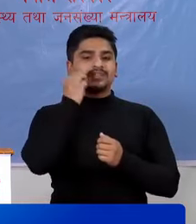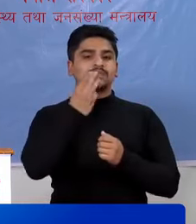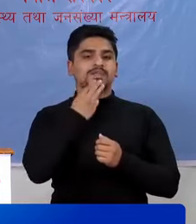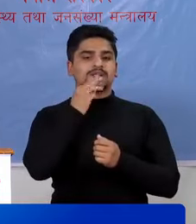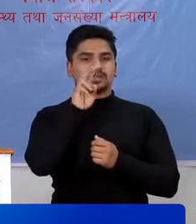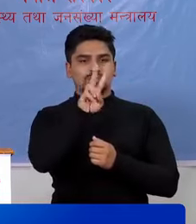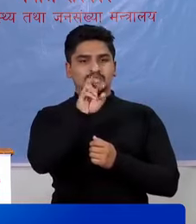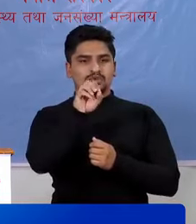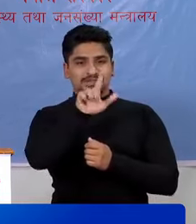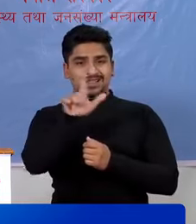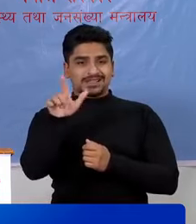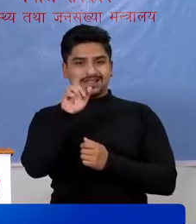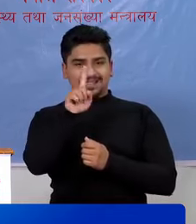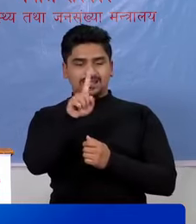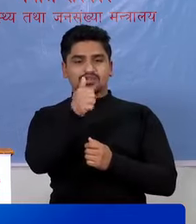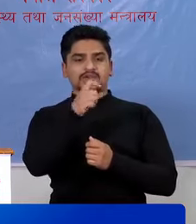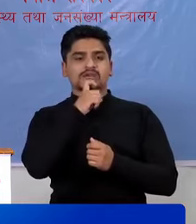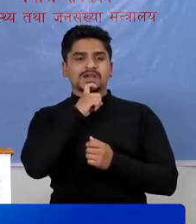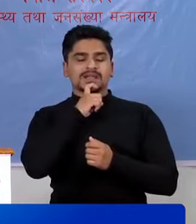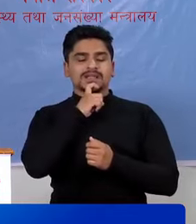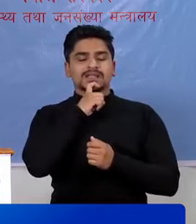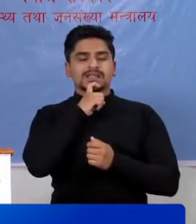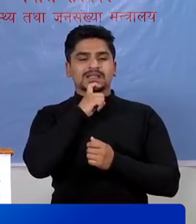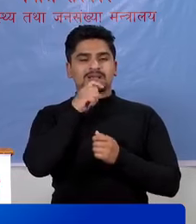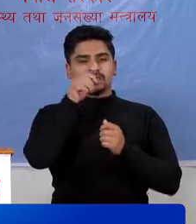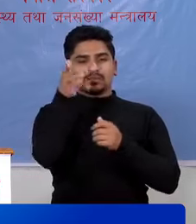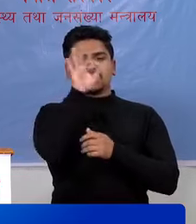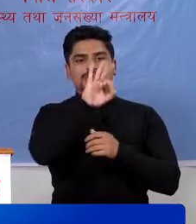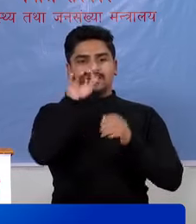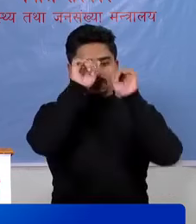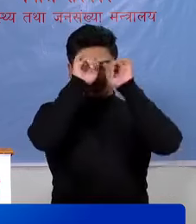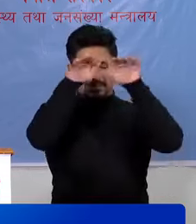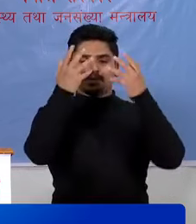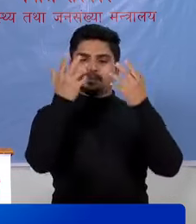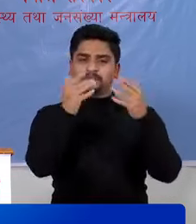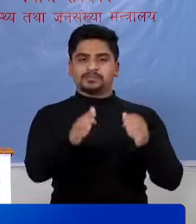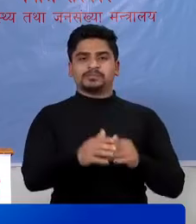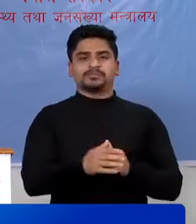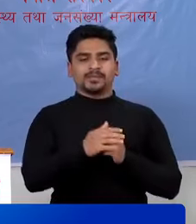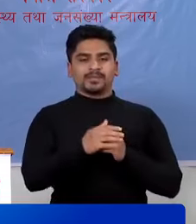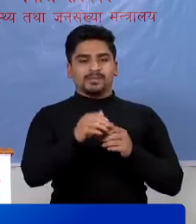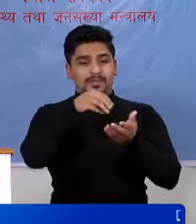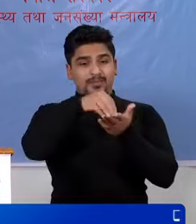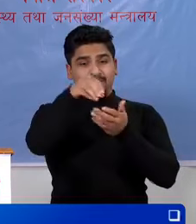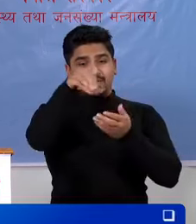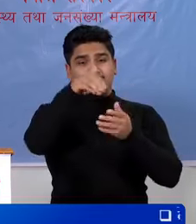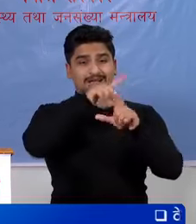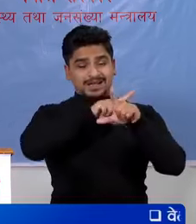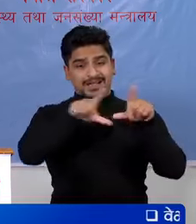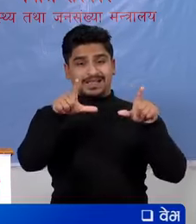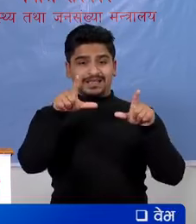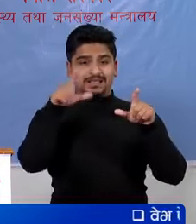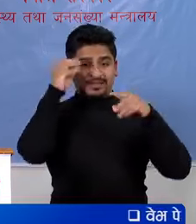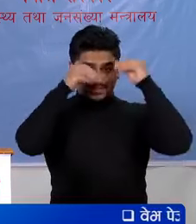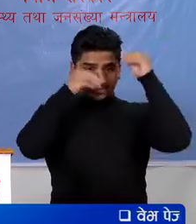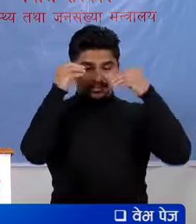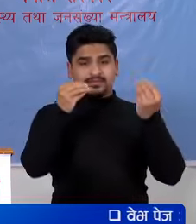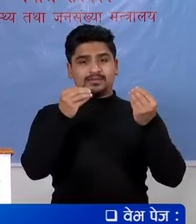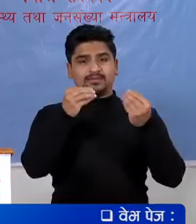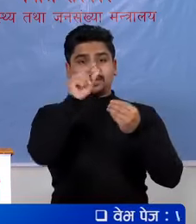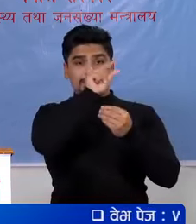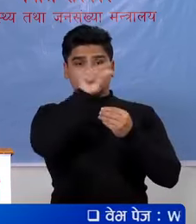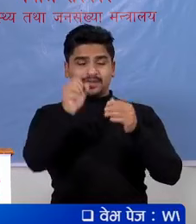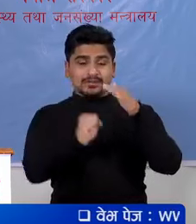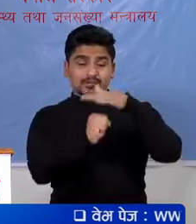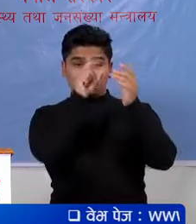सत्ततर एक शग गतेने मनताले वड़ा सुद्ना जारी वहिरेको बिवड़ा अभगाद गराएं चाँ बिना प्रमान एस्ता मनगंतप्पे हेडलाइन का